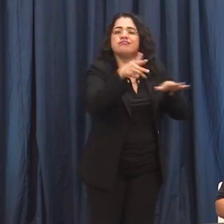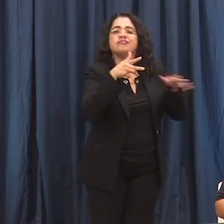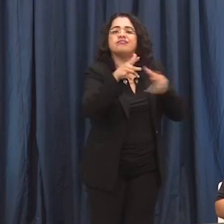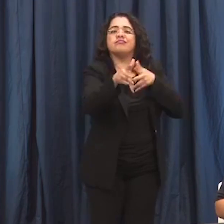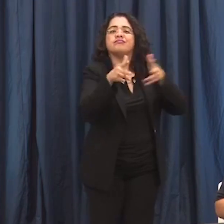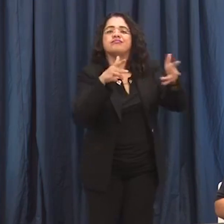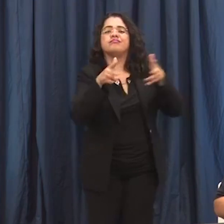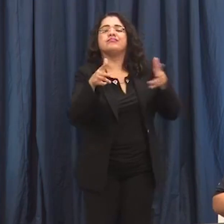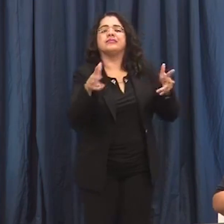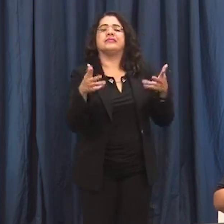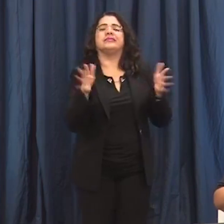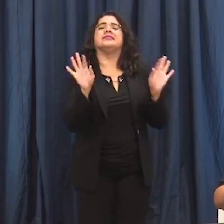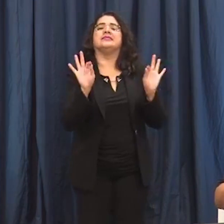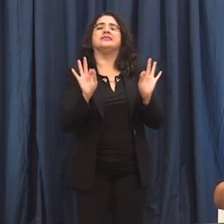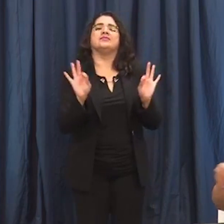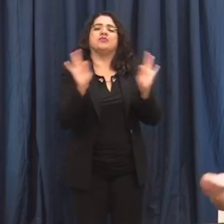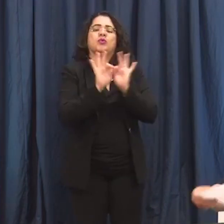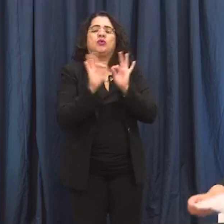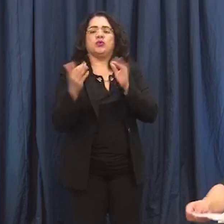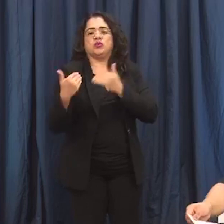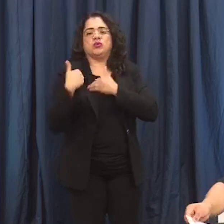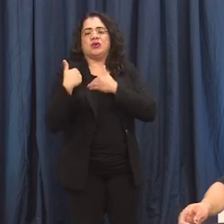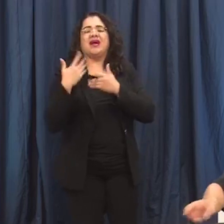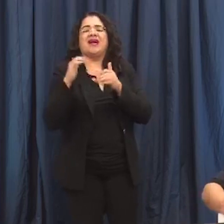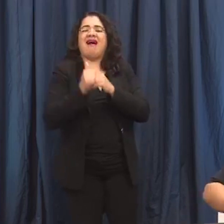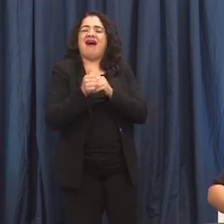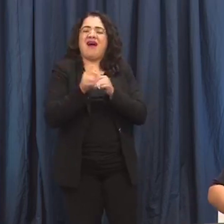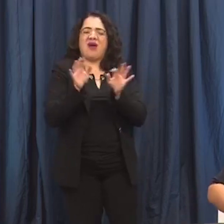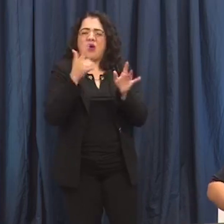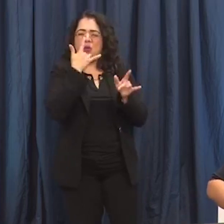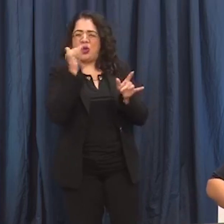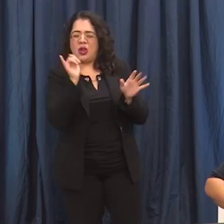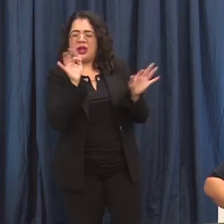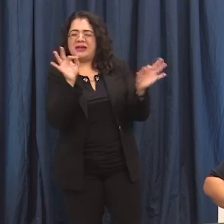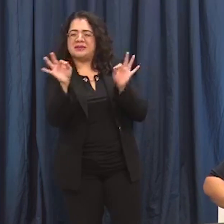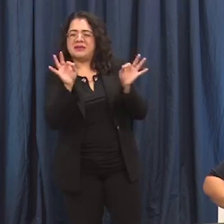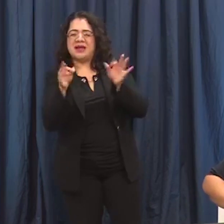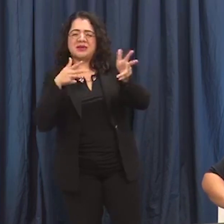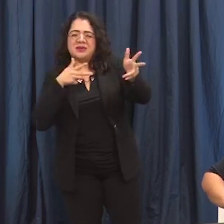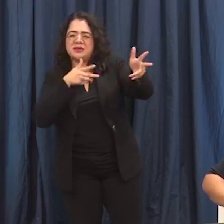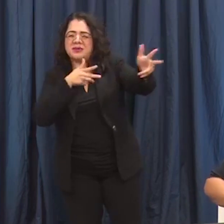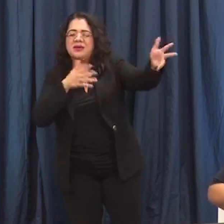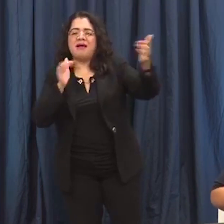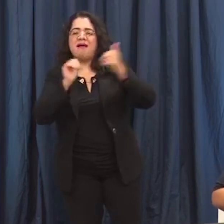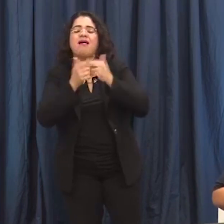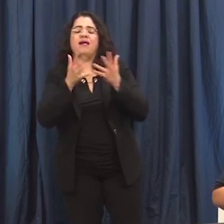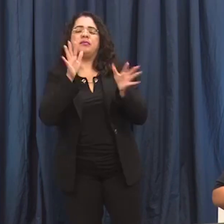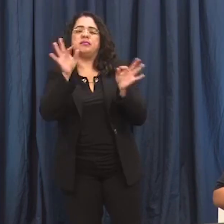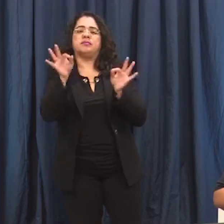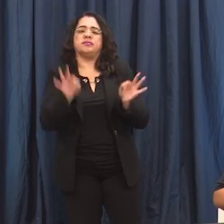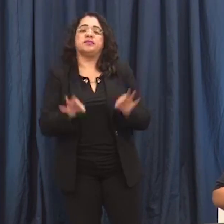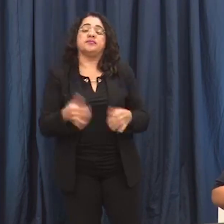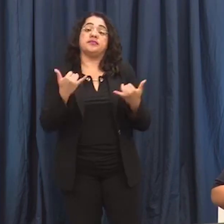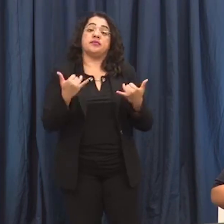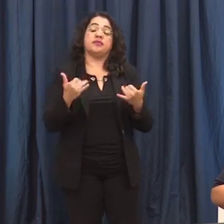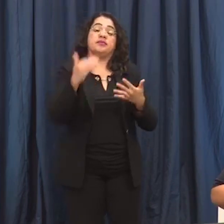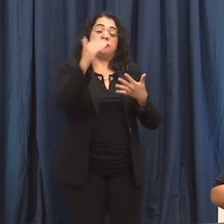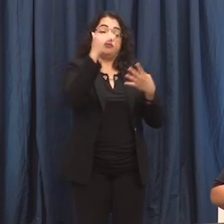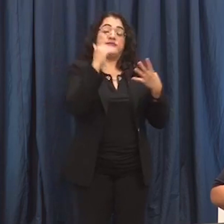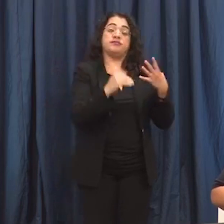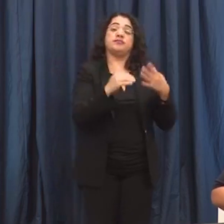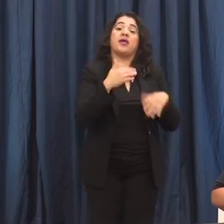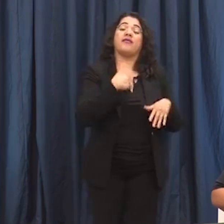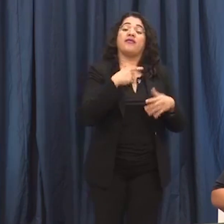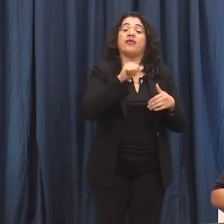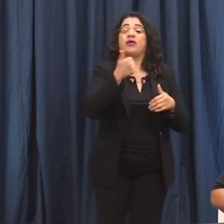responsablemente sobre desfiles, pero tendremos más información en los próximos días sobre eso. Ahora, algunos datos también